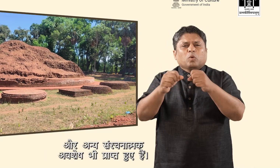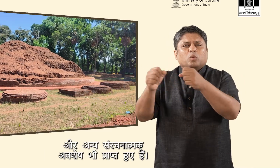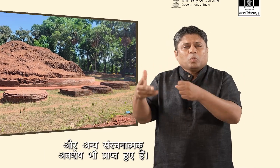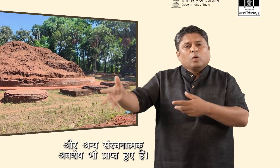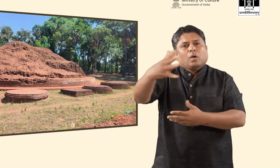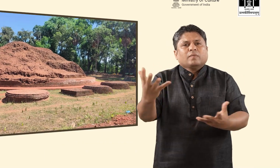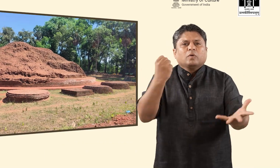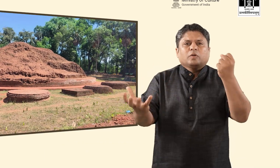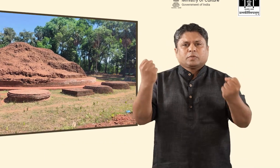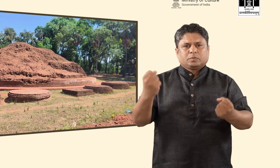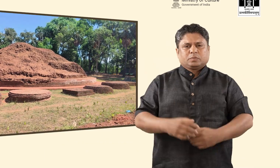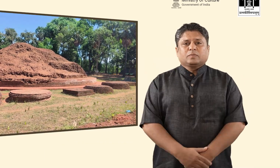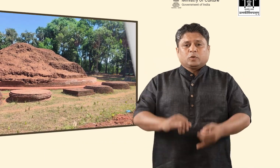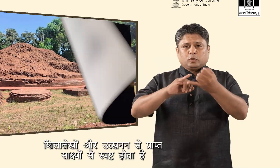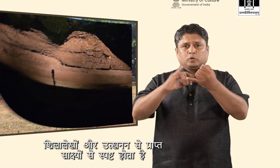भी प्राप्त हुए हैं।